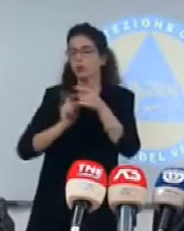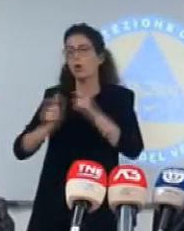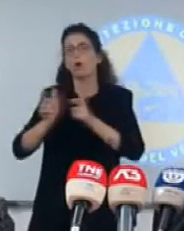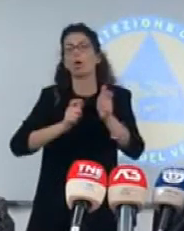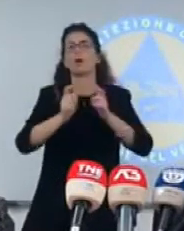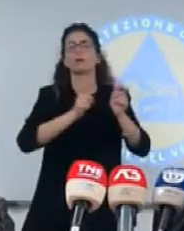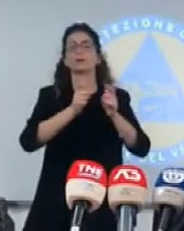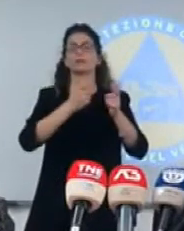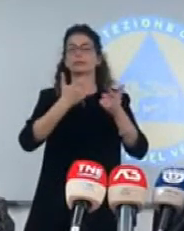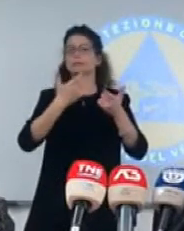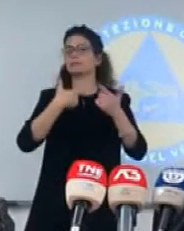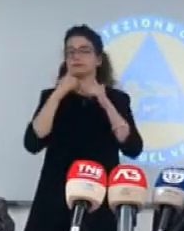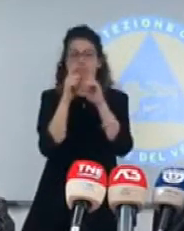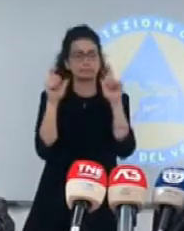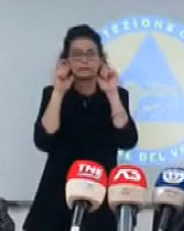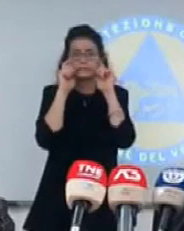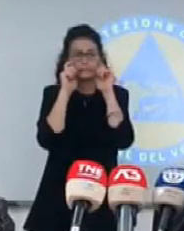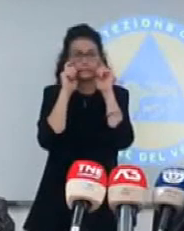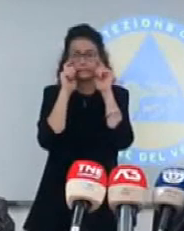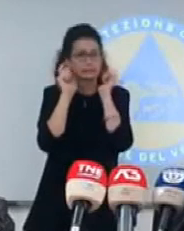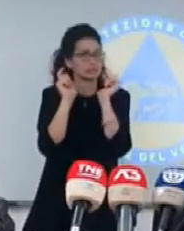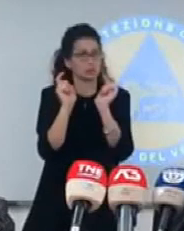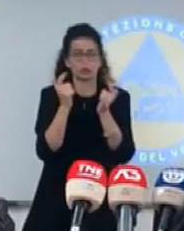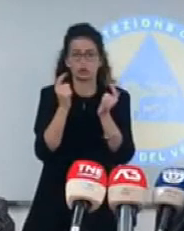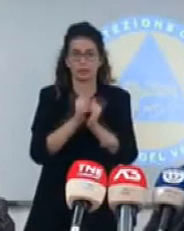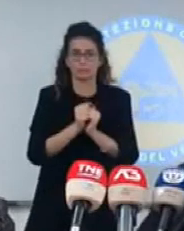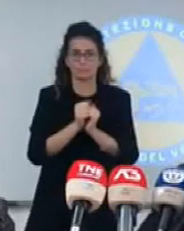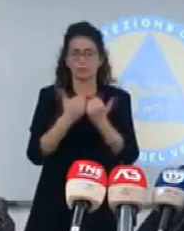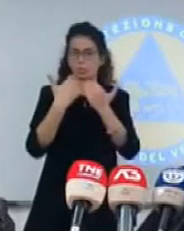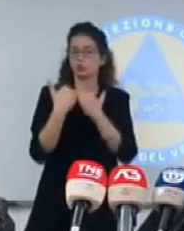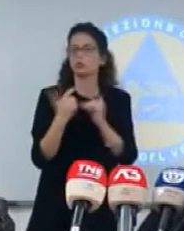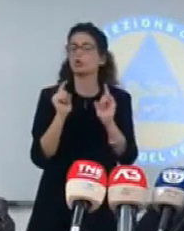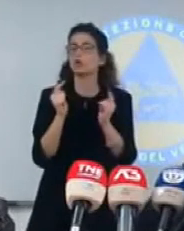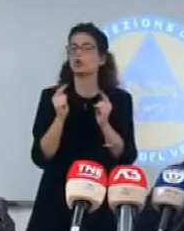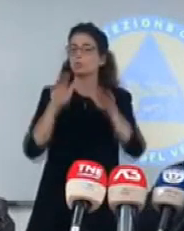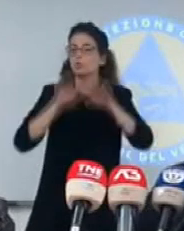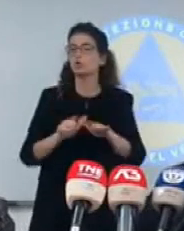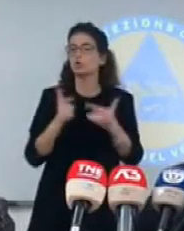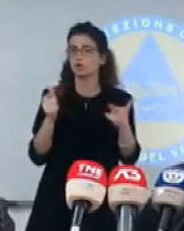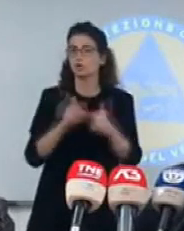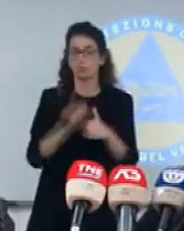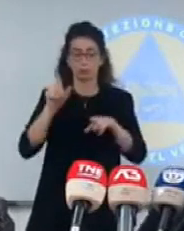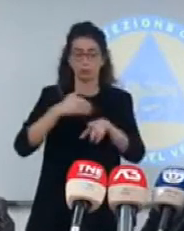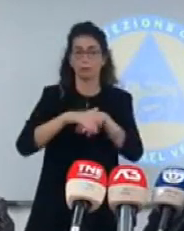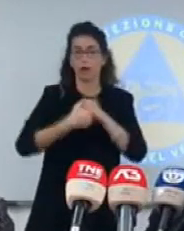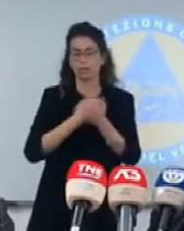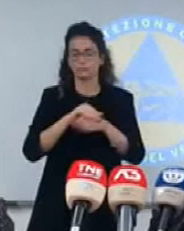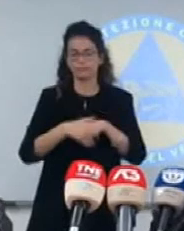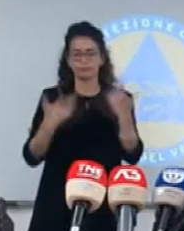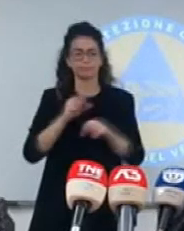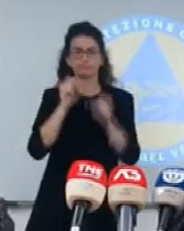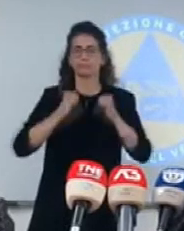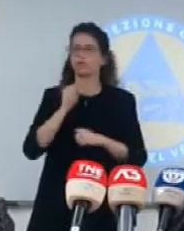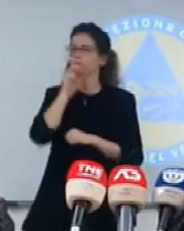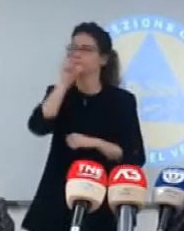non sono diciamo protetti da quello che è il dispositivo che è la mascherina e di genere dell'argine di generazione delle mani quindi appello ai cittadini